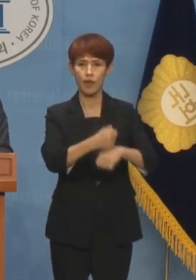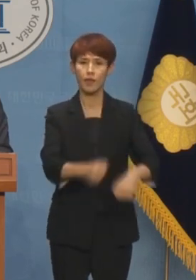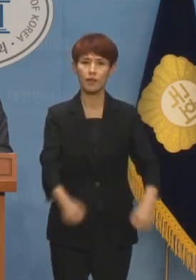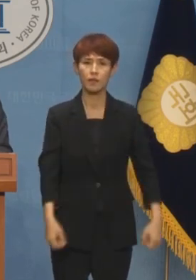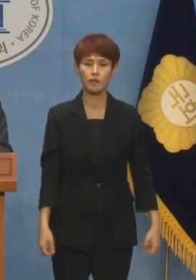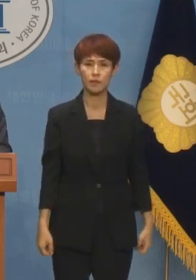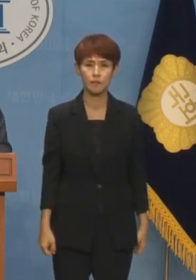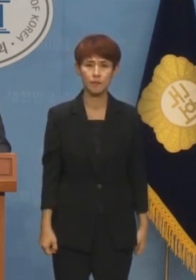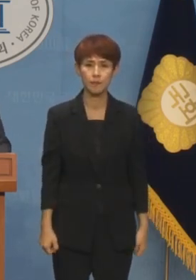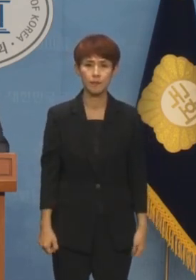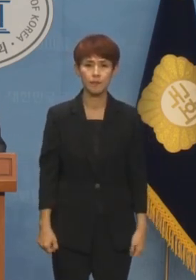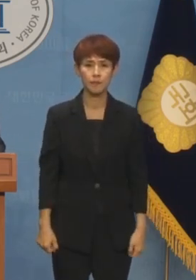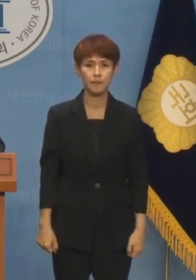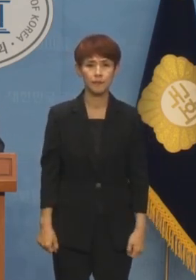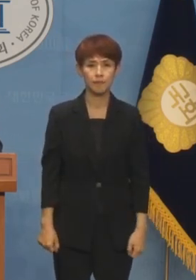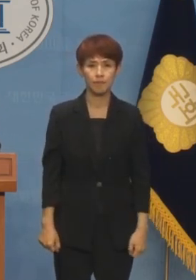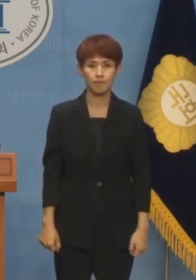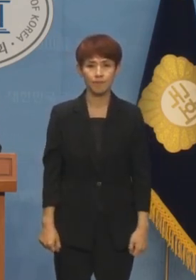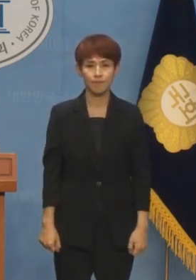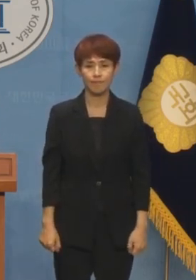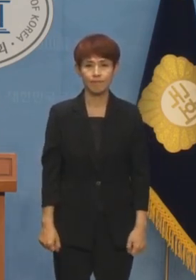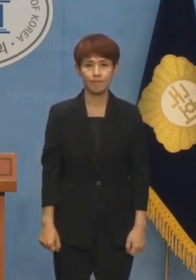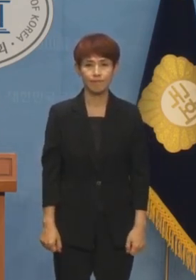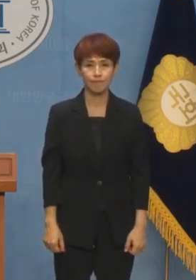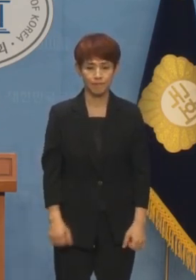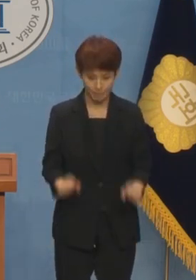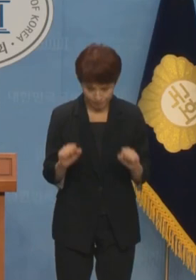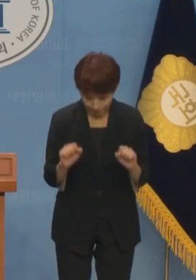하겠습니다. 이상입니다.